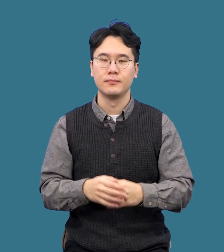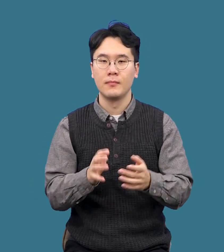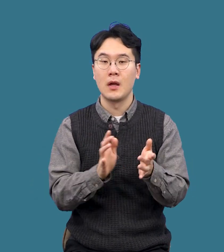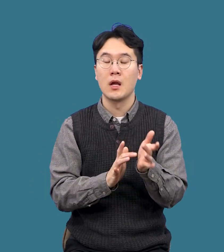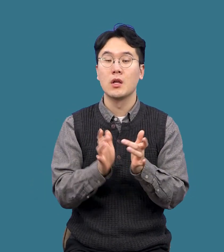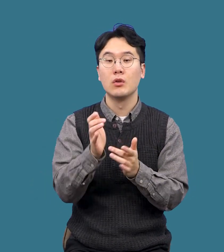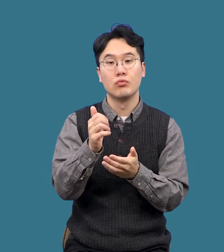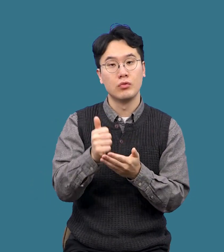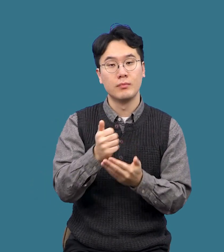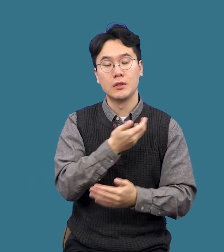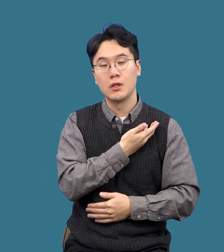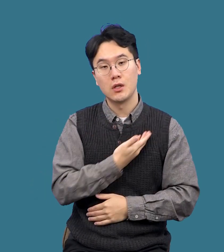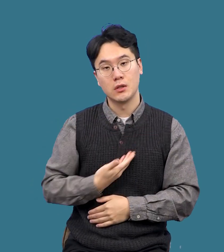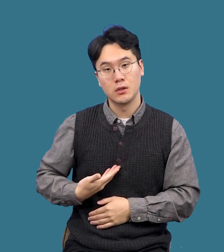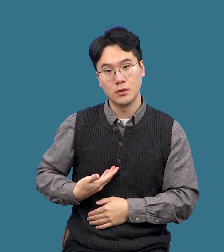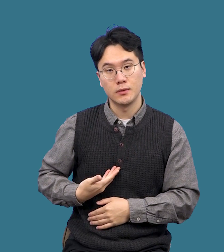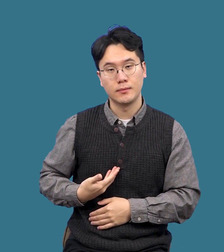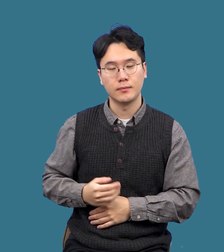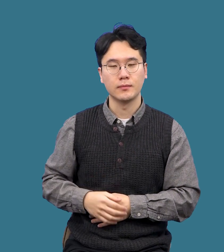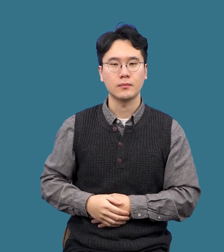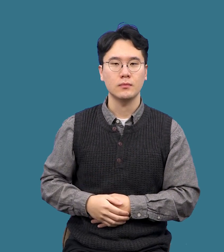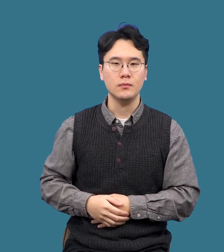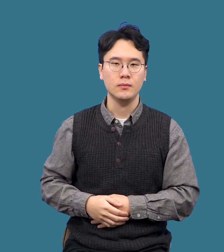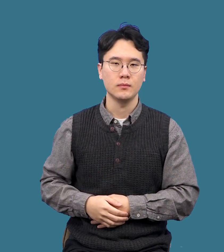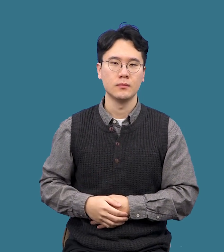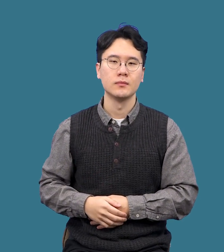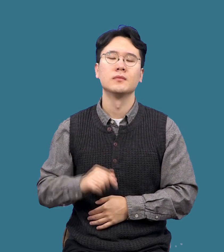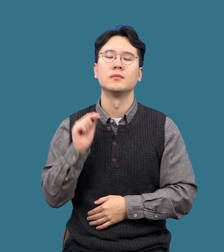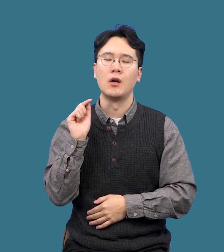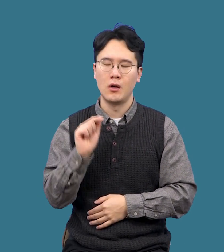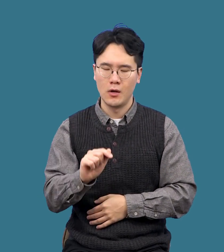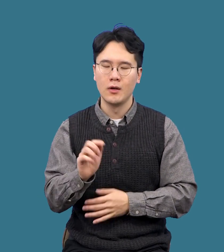제자들이 이것은 예수 그리스도 중심의 삶,